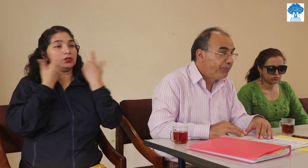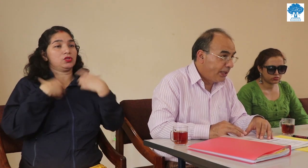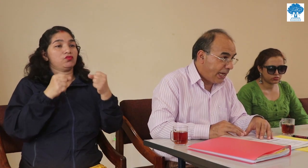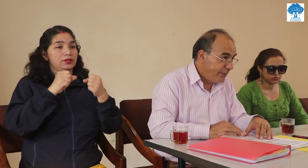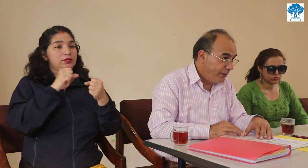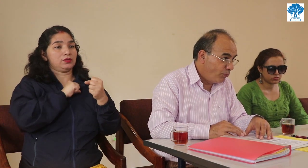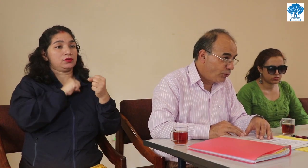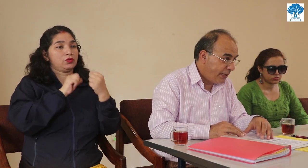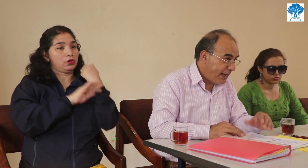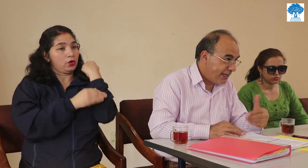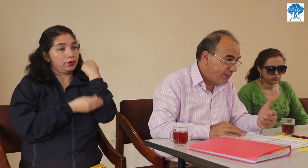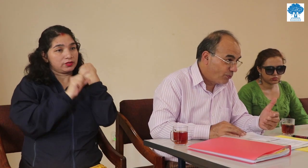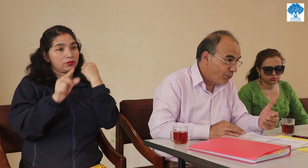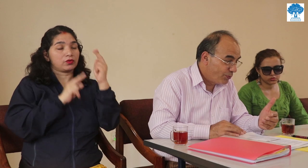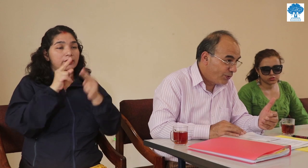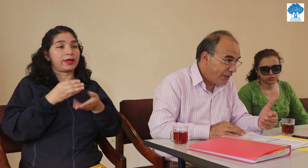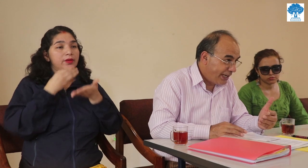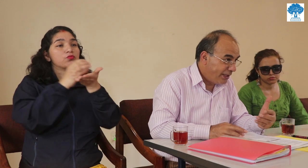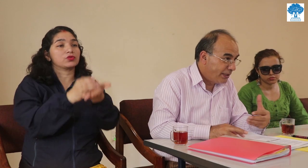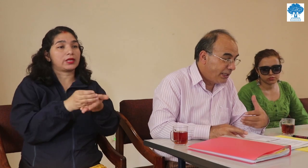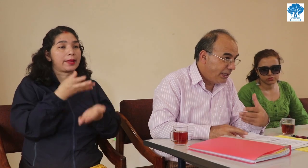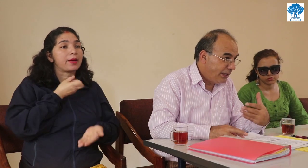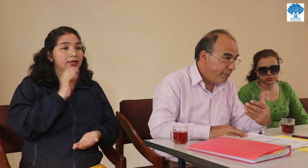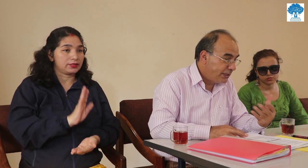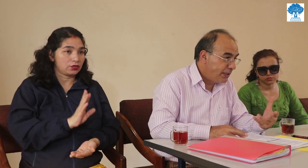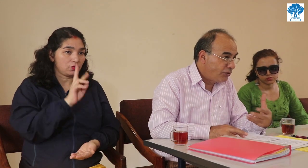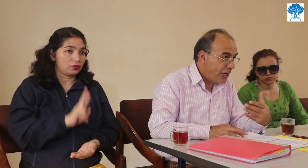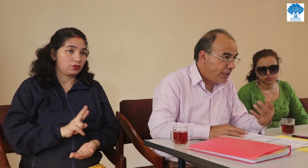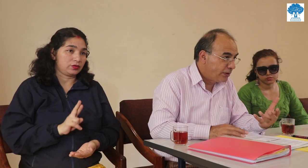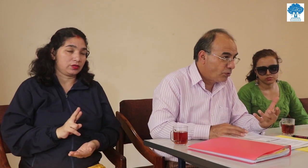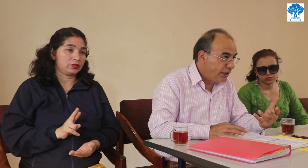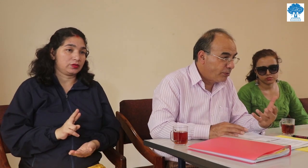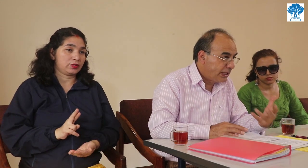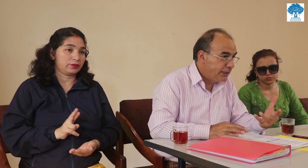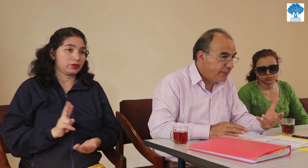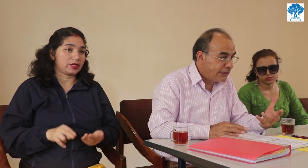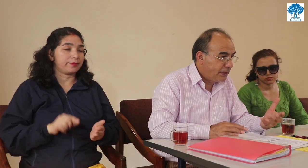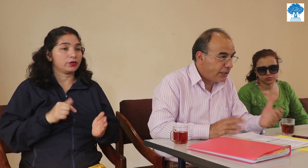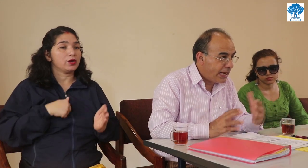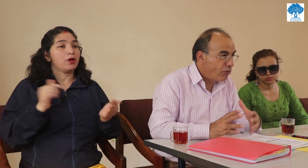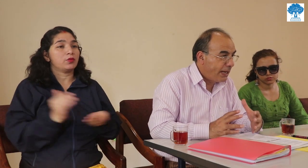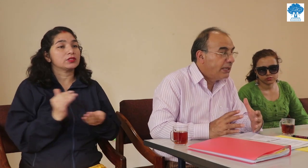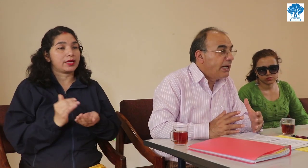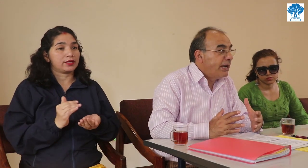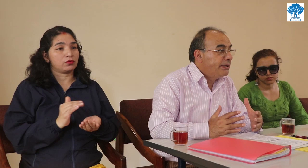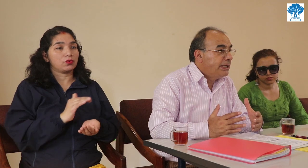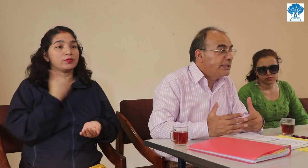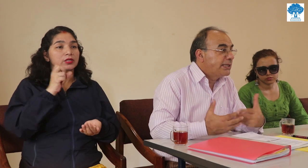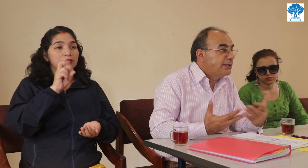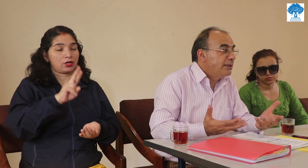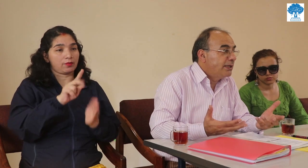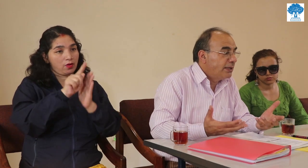ग्लोबली हामीले पुरस्कारै पाएका छौँ होइन कि मेटर्नल एन्ड चाइल्ड हेल्थको चाहिँ मोर्टालिटीमा चाहिँ घटाएकोमा